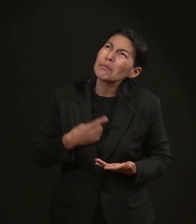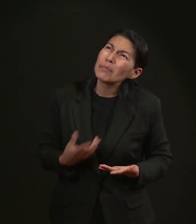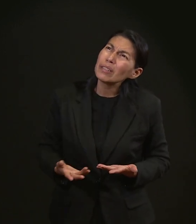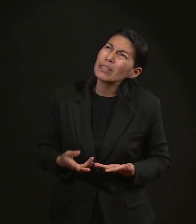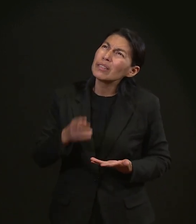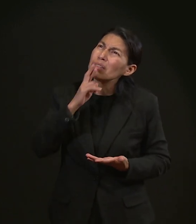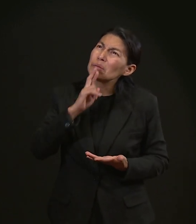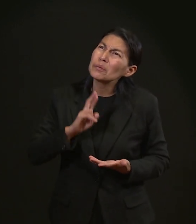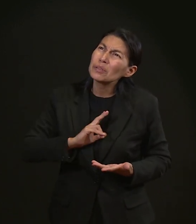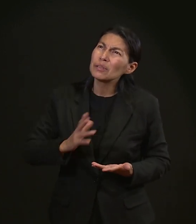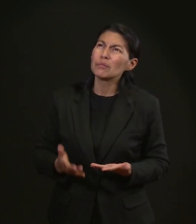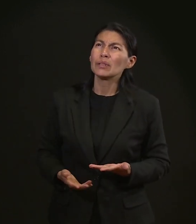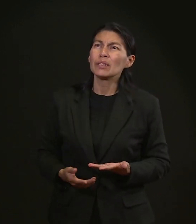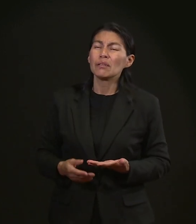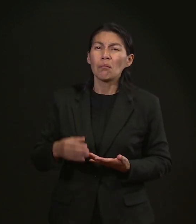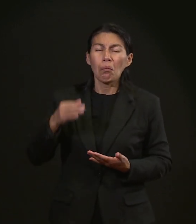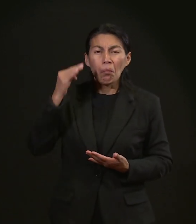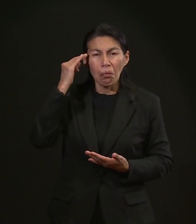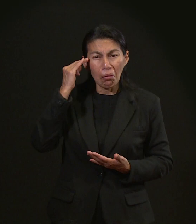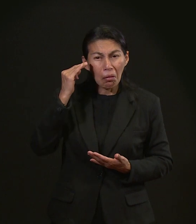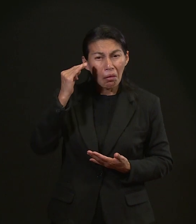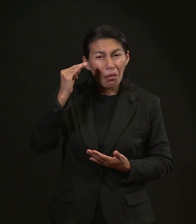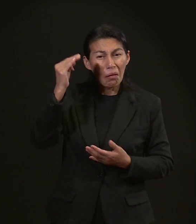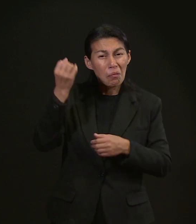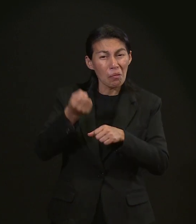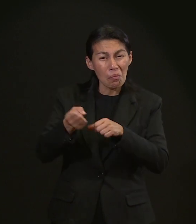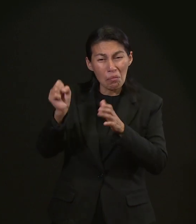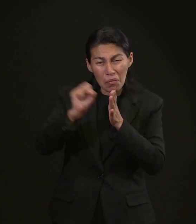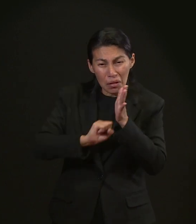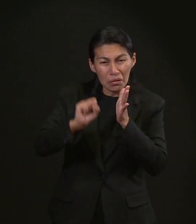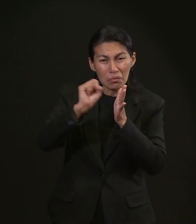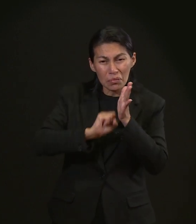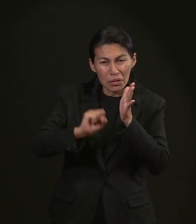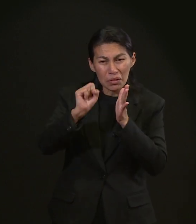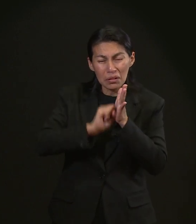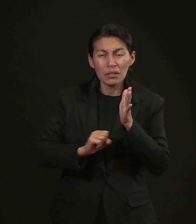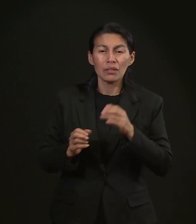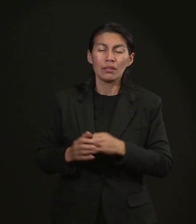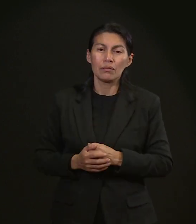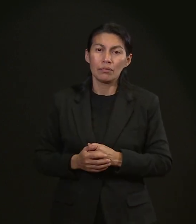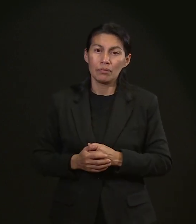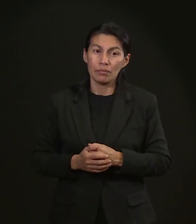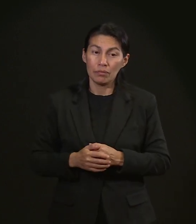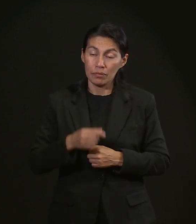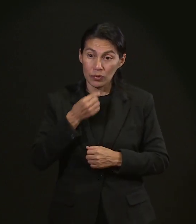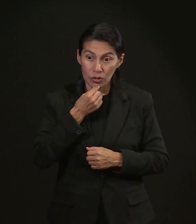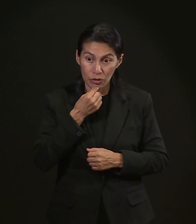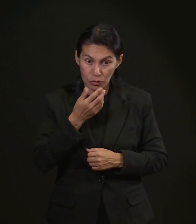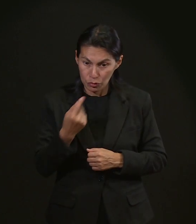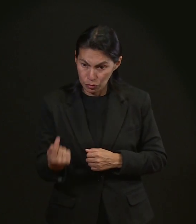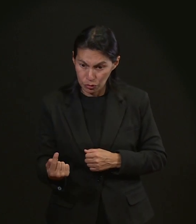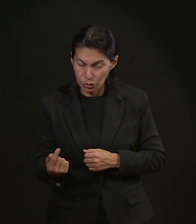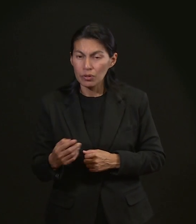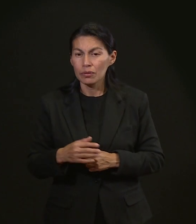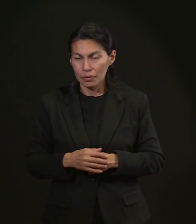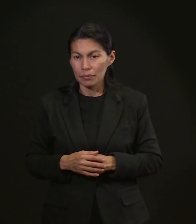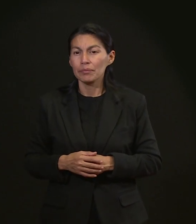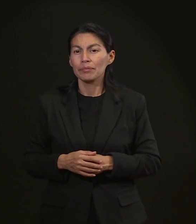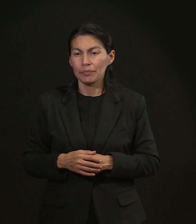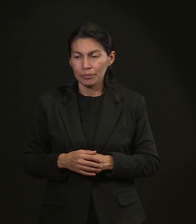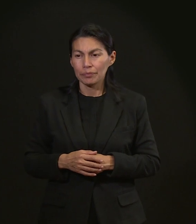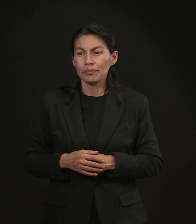porque no me dices nada y pasaban meses y no y otras veces perdón a tus niños